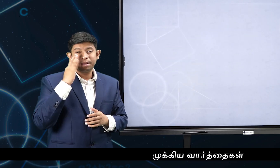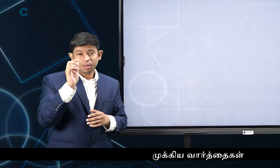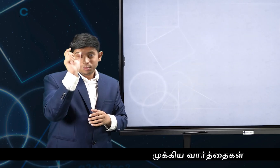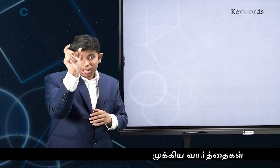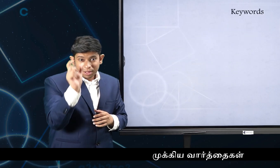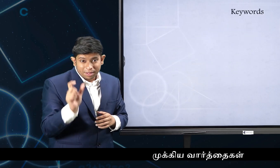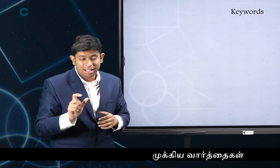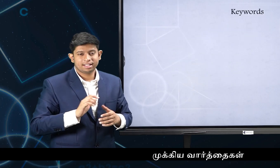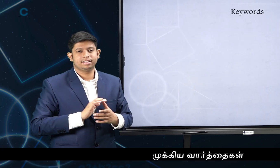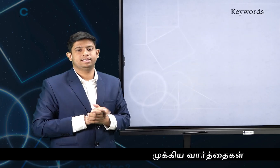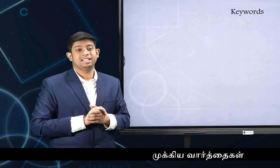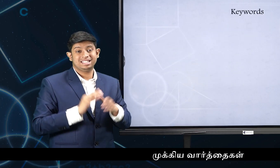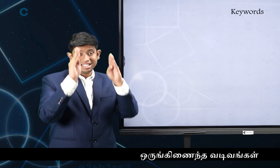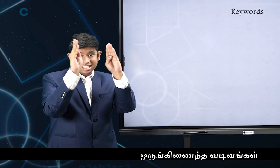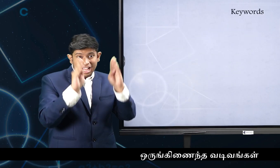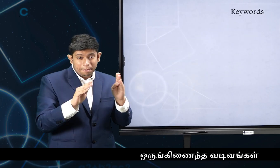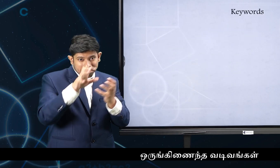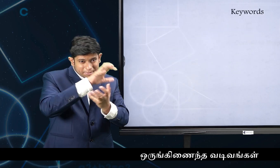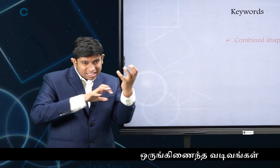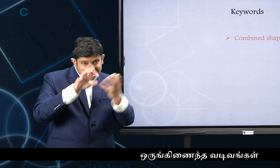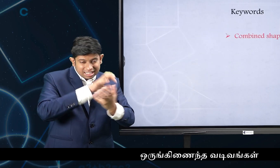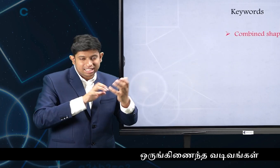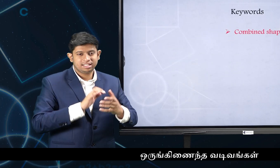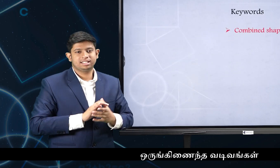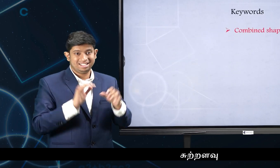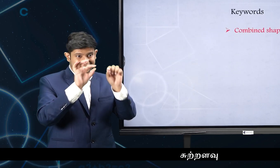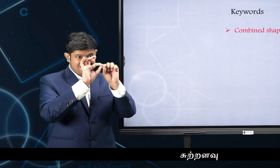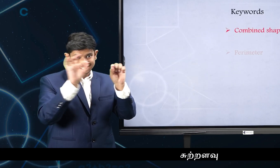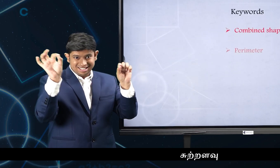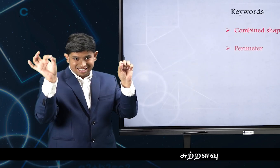முக்கிய வார்த்தைகள்: ஒருங்கிணைந்த வடிவங்கள், சுற்றளவு,